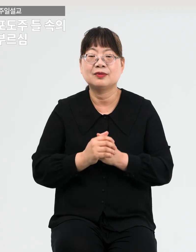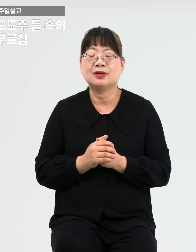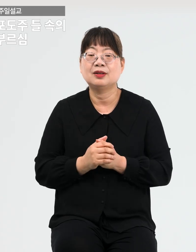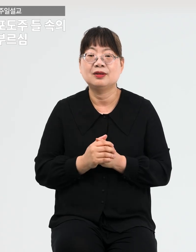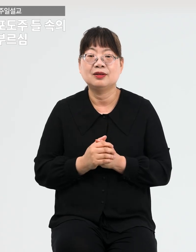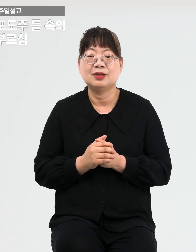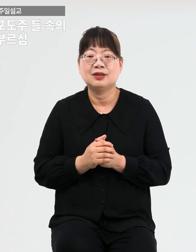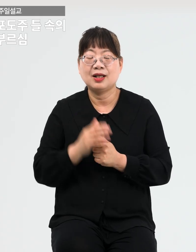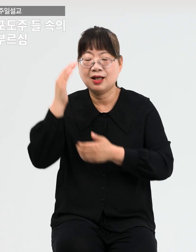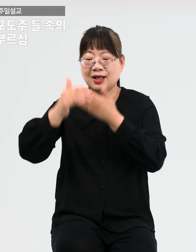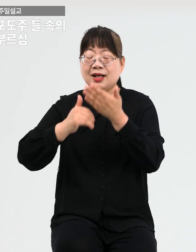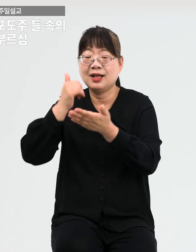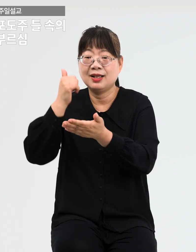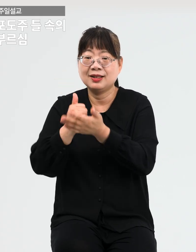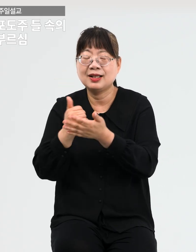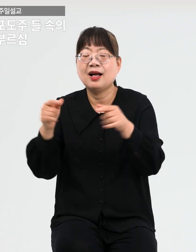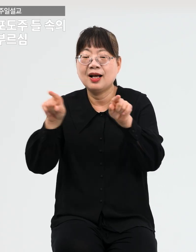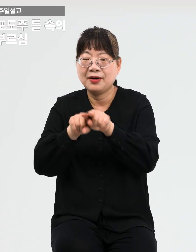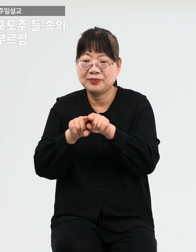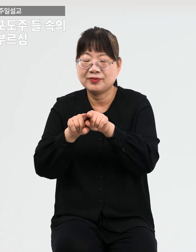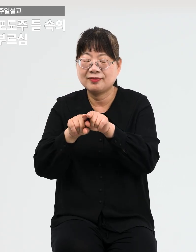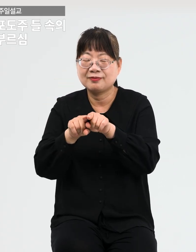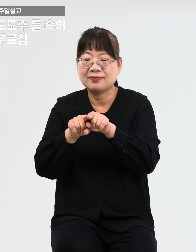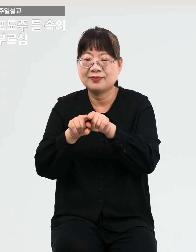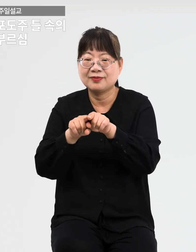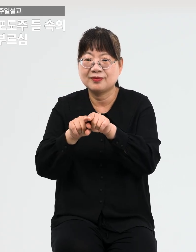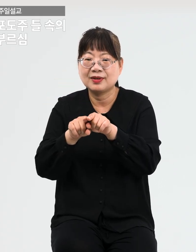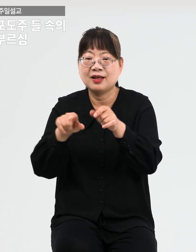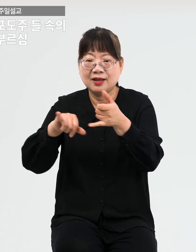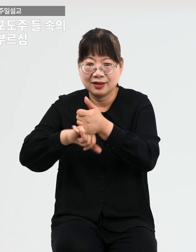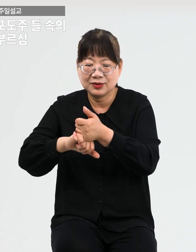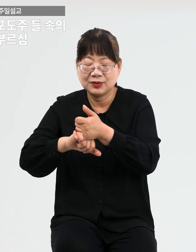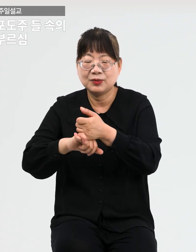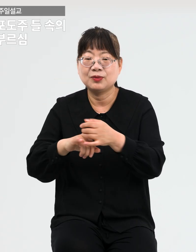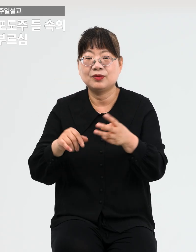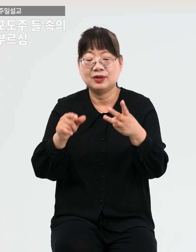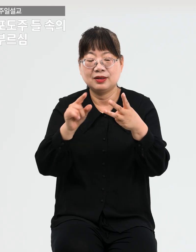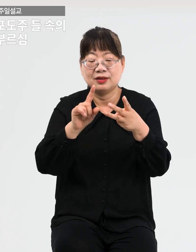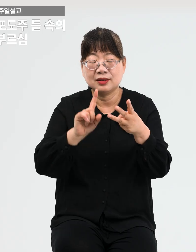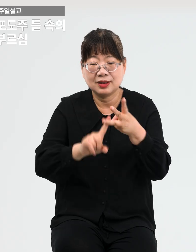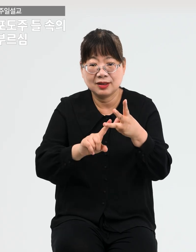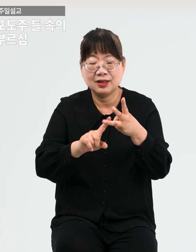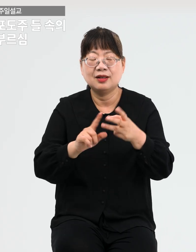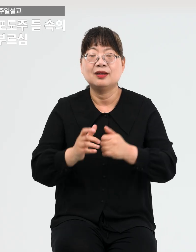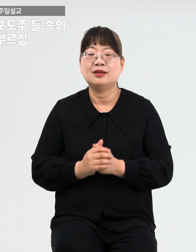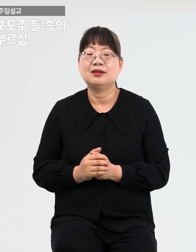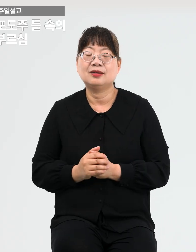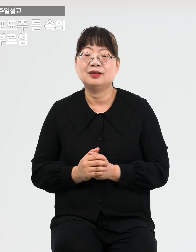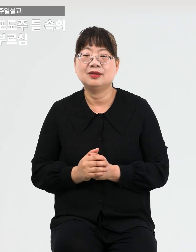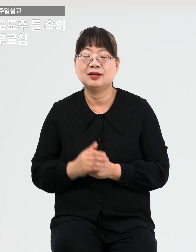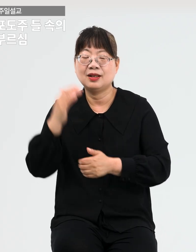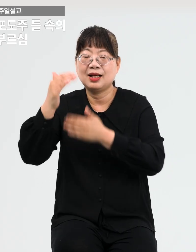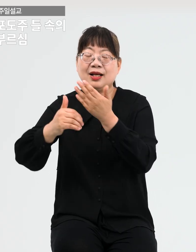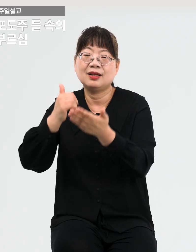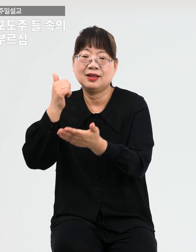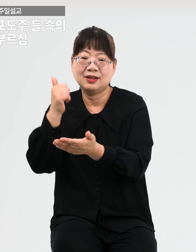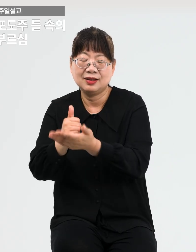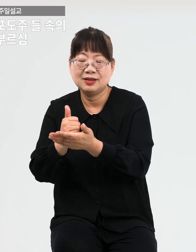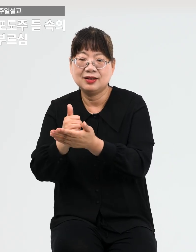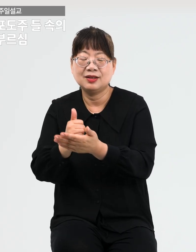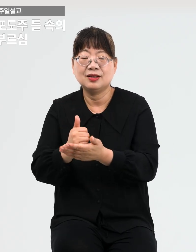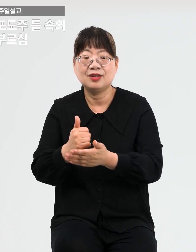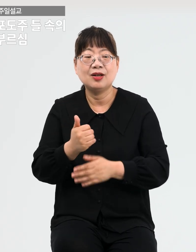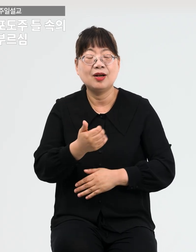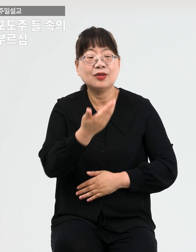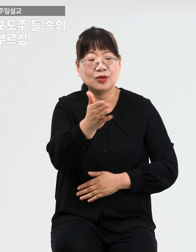번째, 하나님이 함께 하시겠다는 것이 자격입니다. 마지막 세 번째, 하나님이